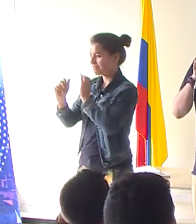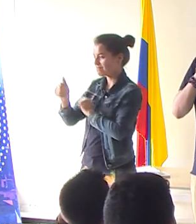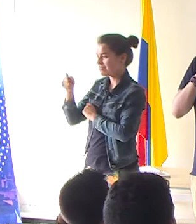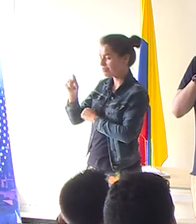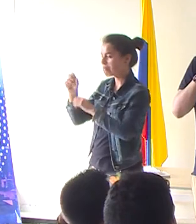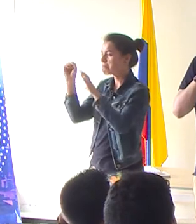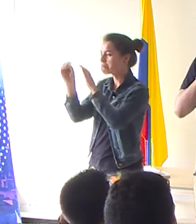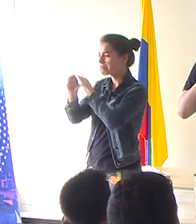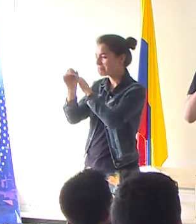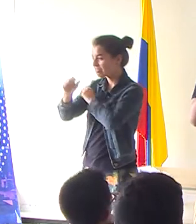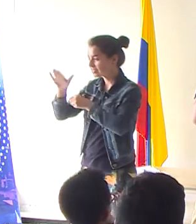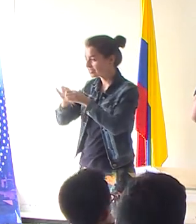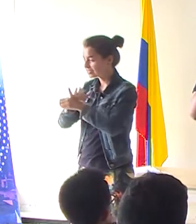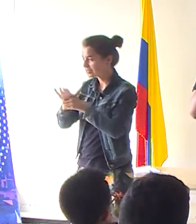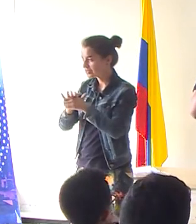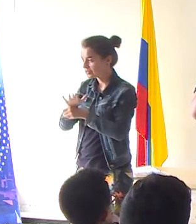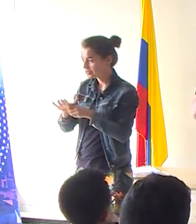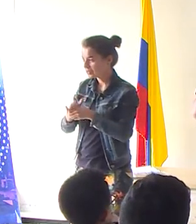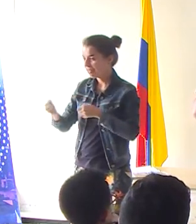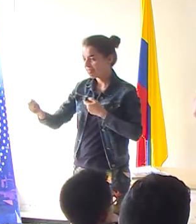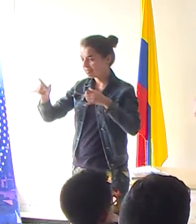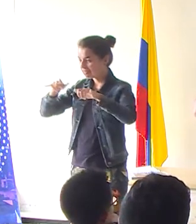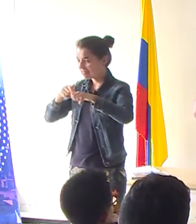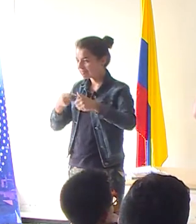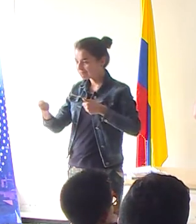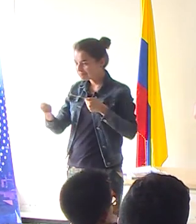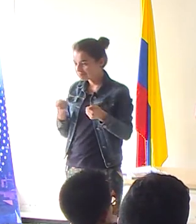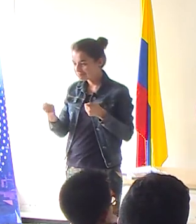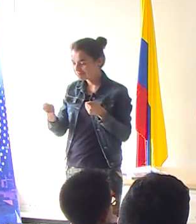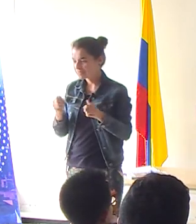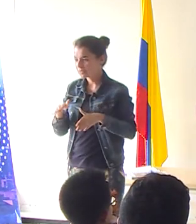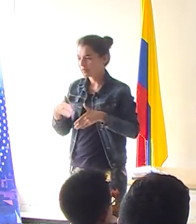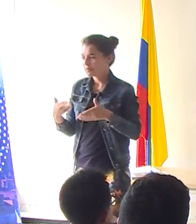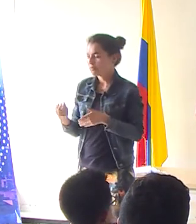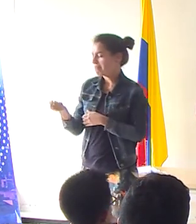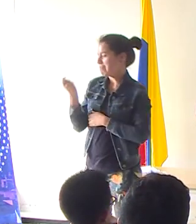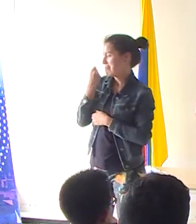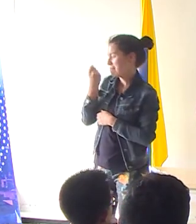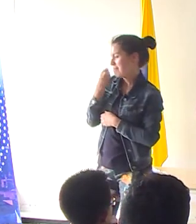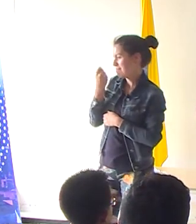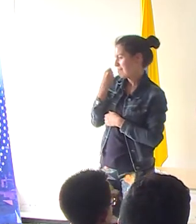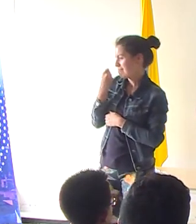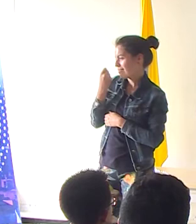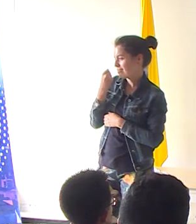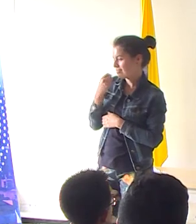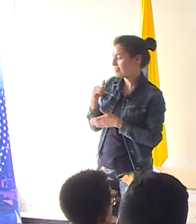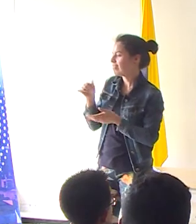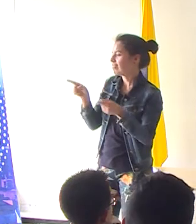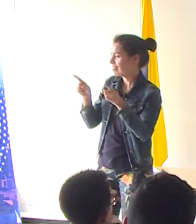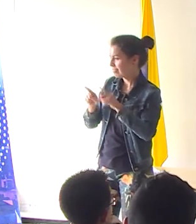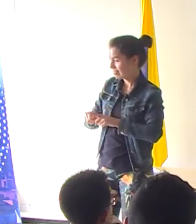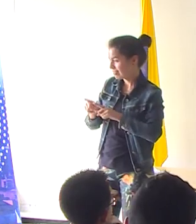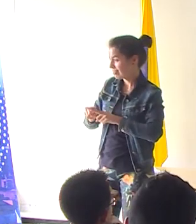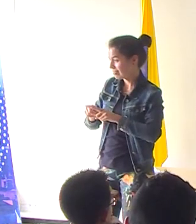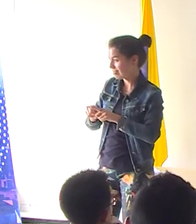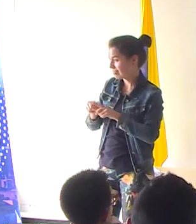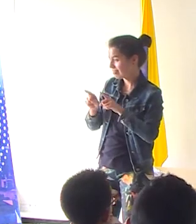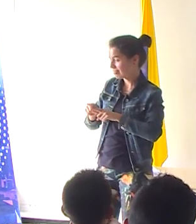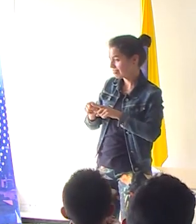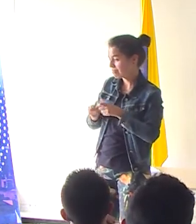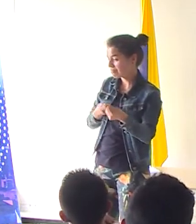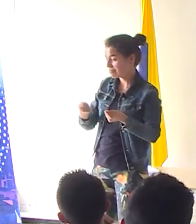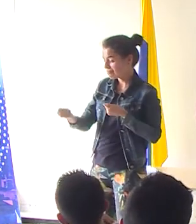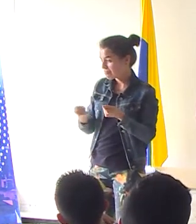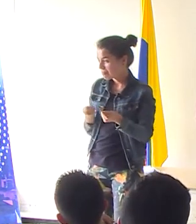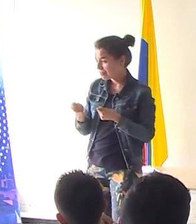pasó en los últimos días con con él con el la debacle también del modelo de basuras de enrique